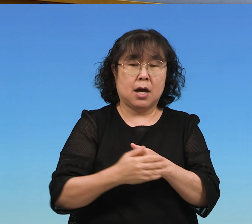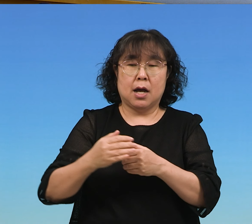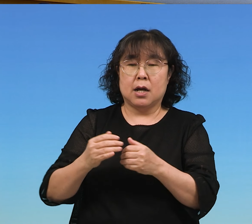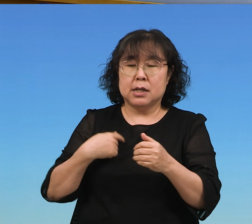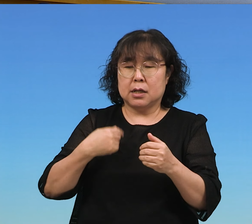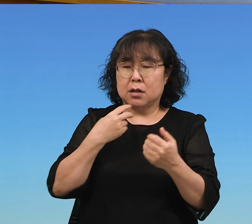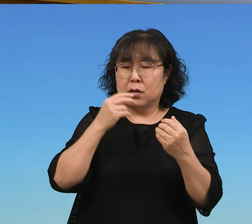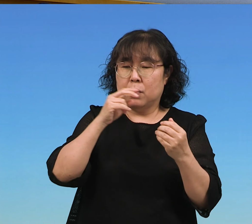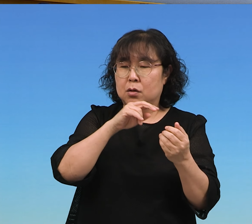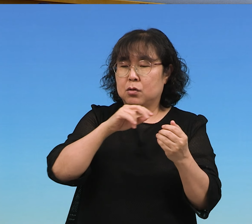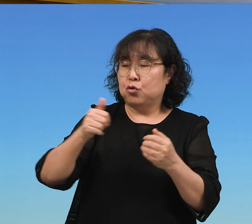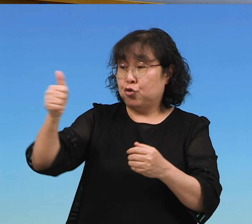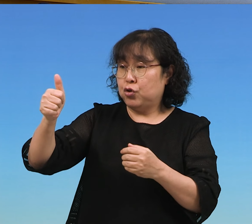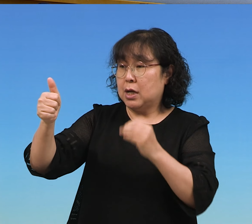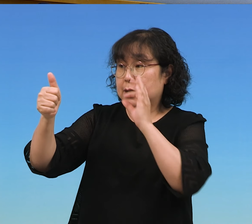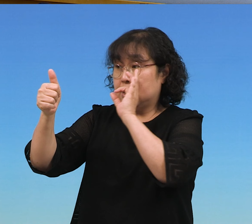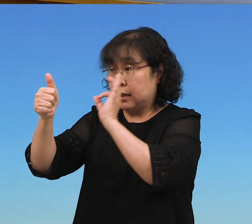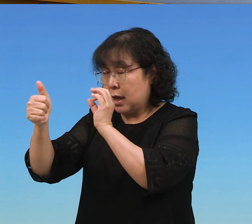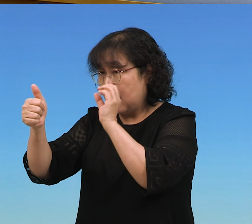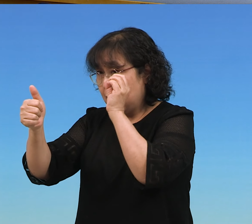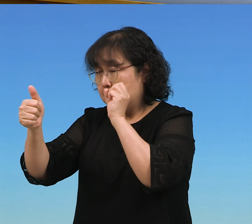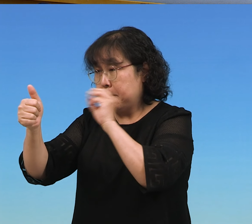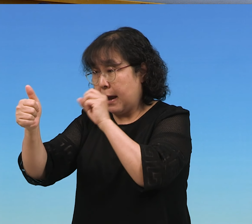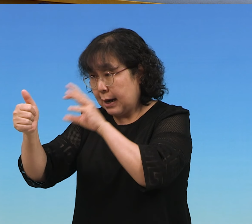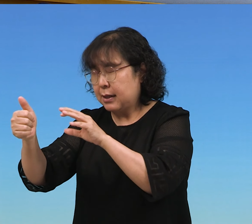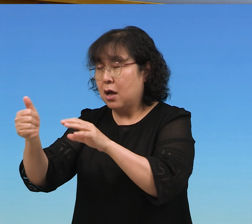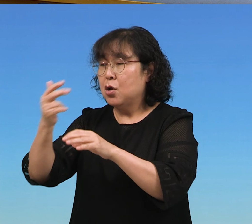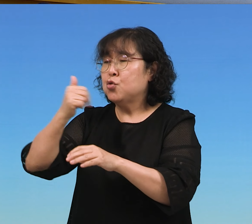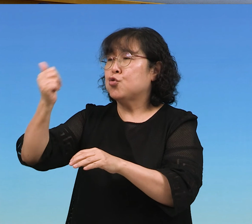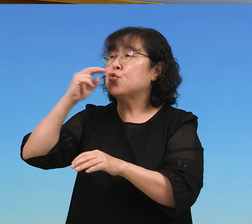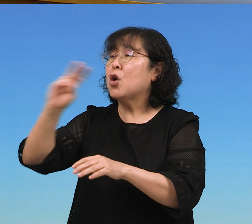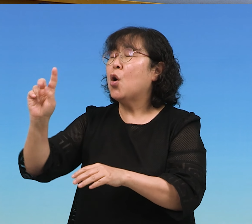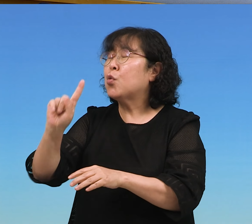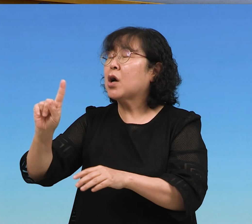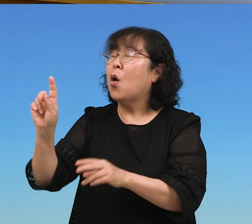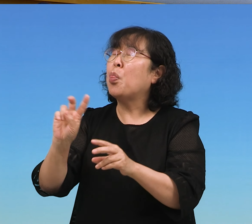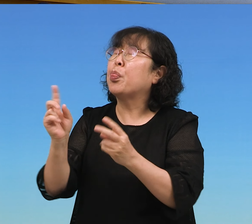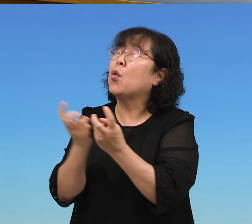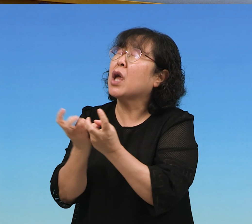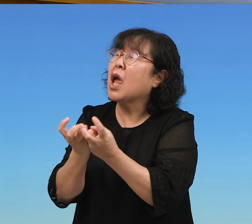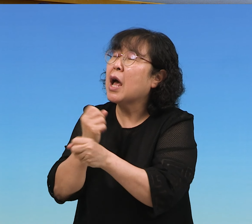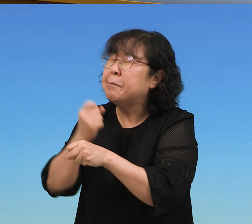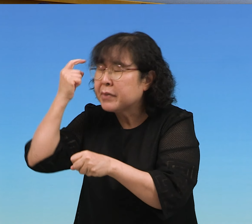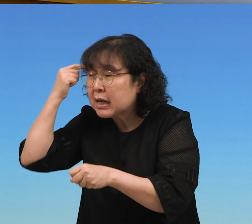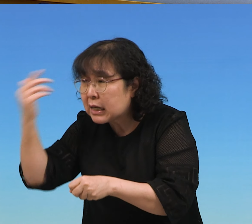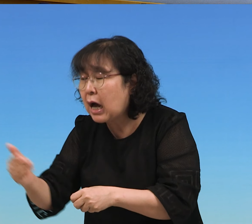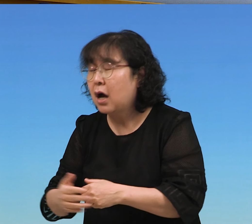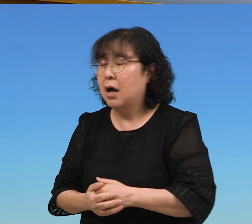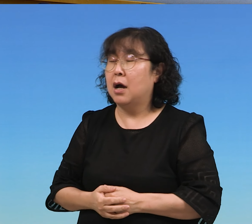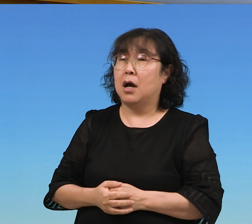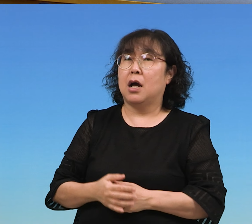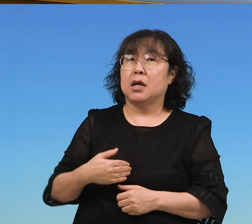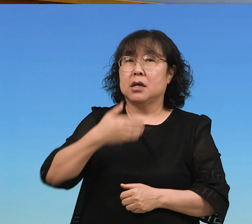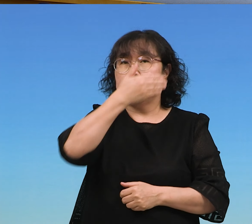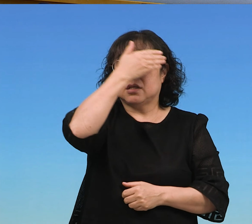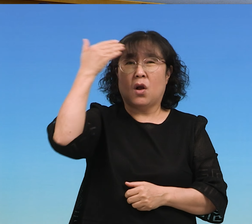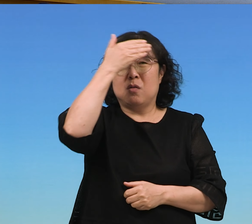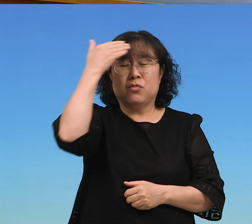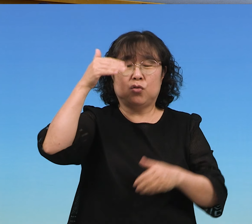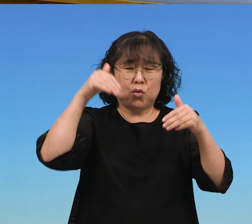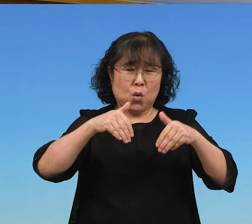사환이 엘리사에게 말하되 아, 내 주여, 우리가 어찌하리이까. 이 엘리사 선지자를 섬기던